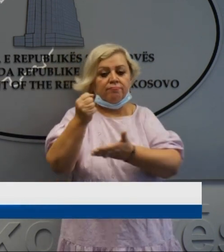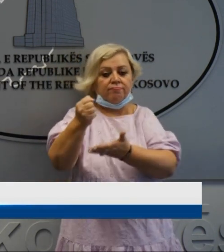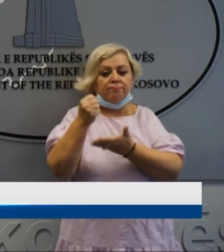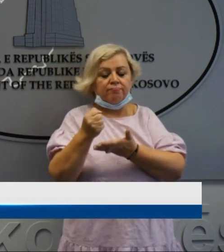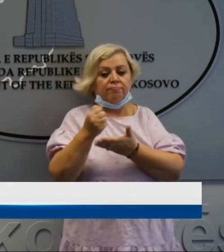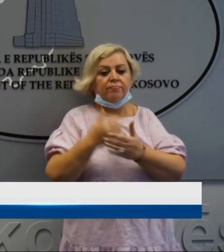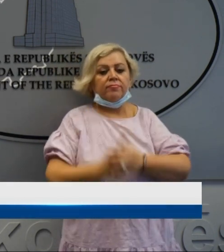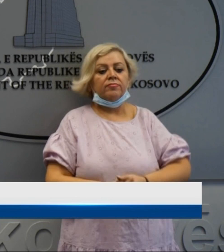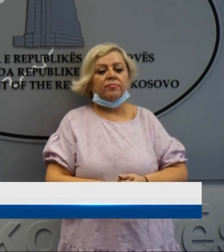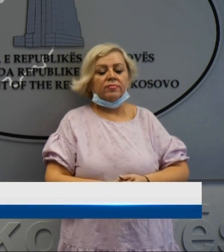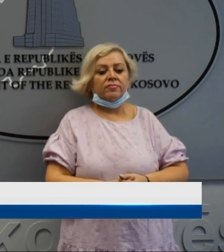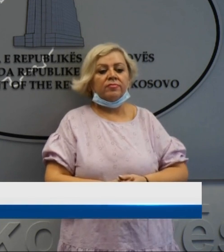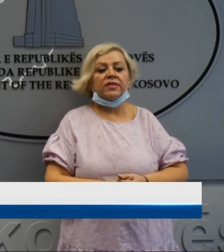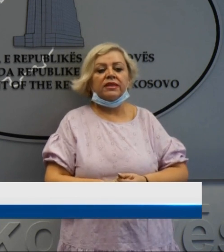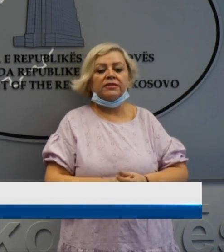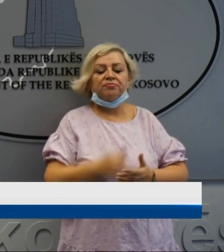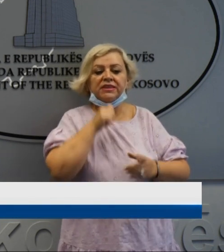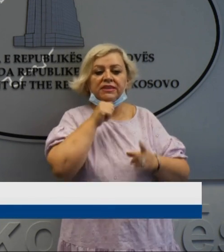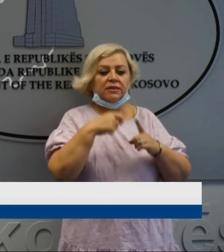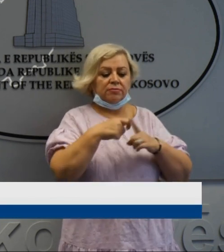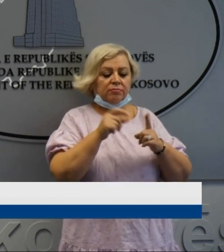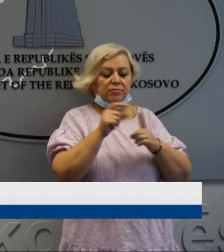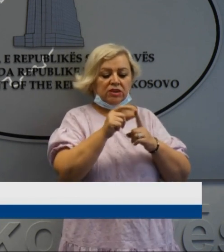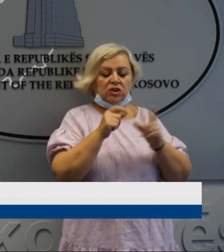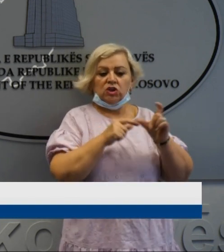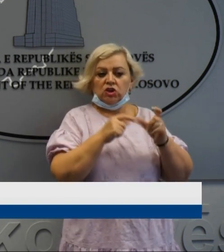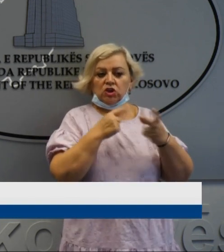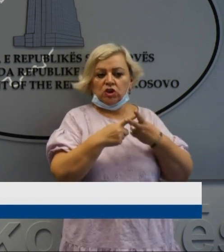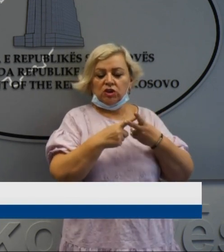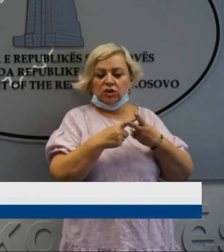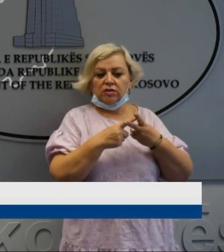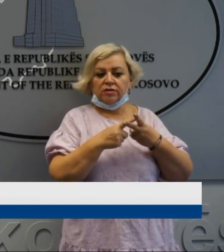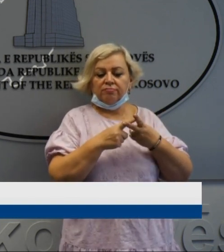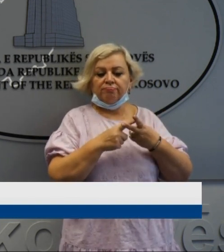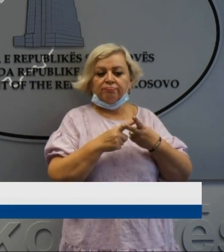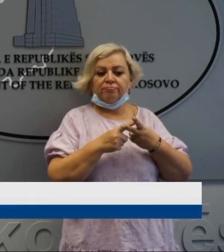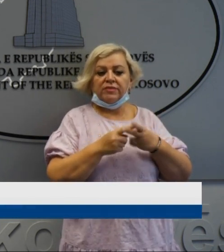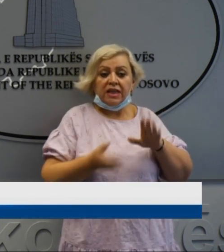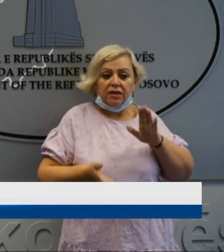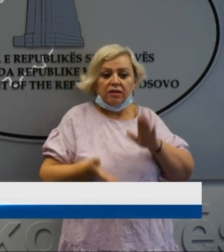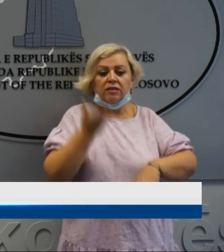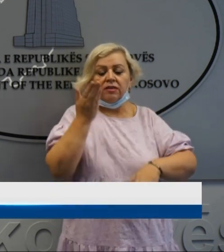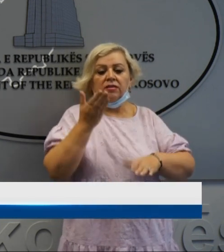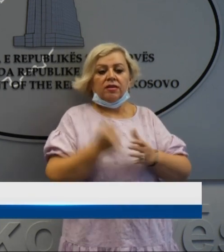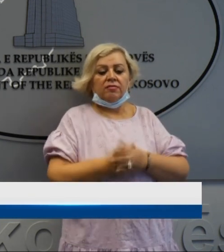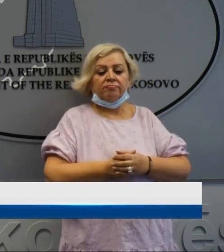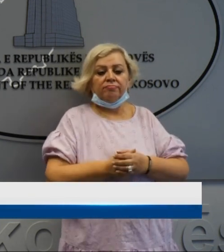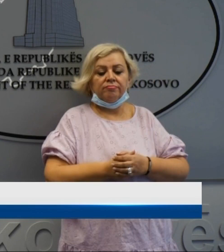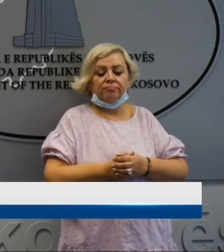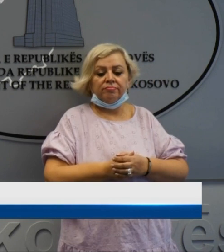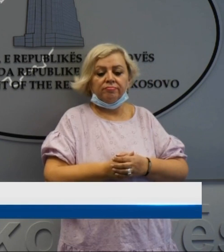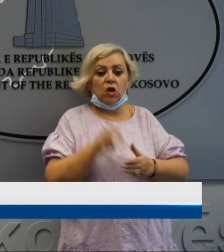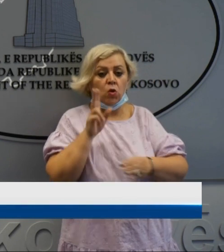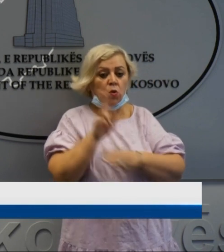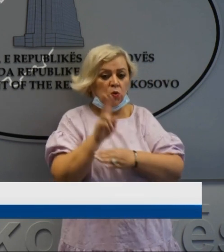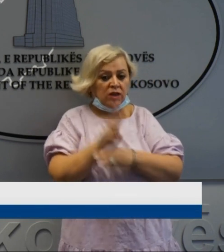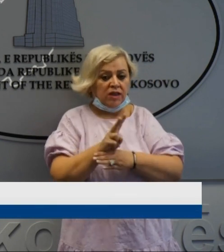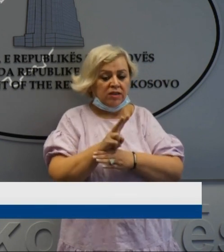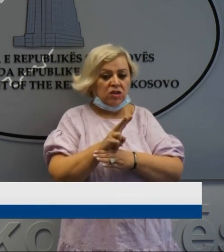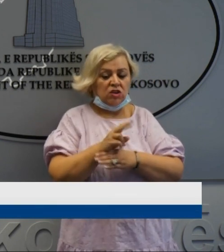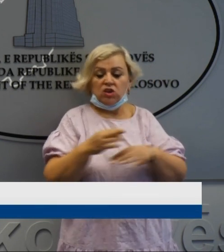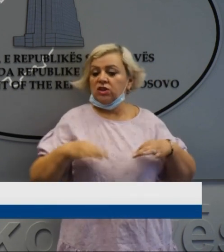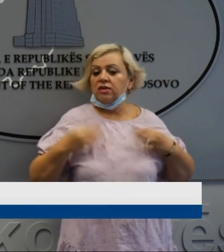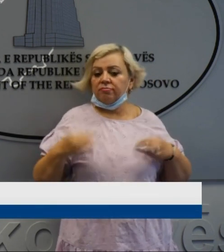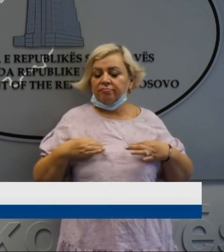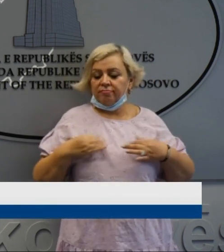për nivelet e KPSH-s që të rriten kapacitetet e trajtimit në të pacientve në për kujdesin pashësor